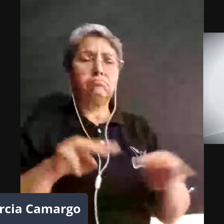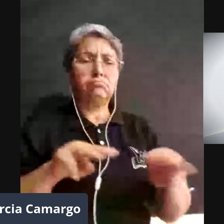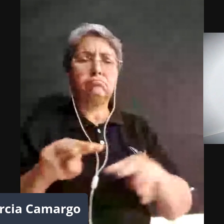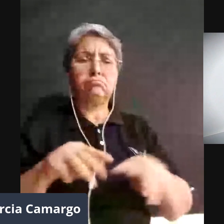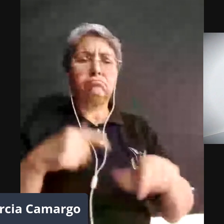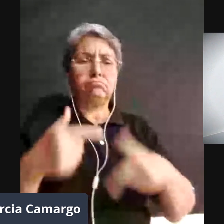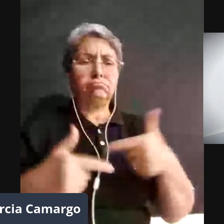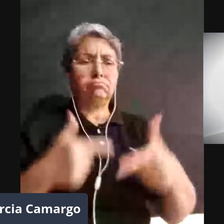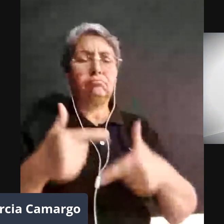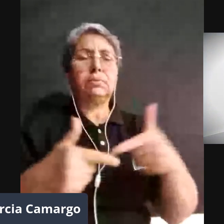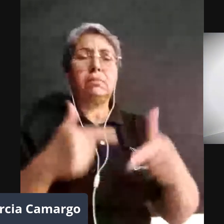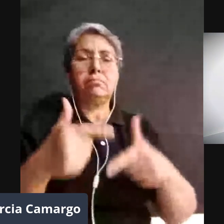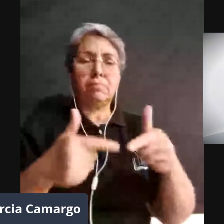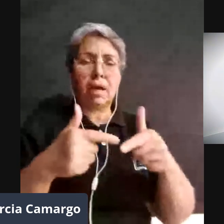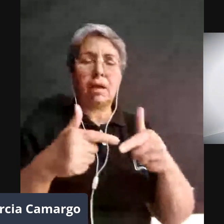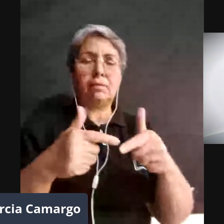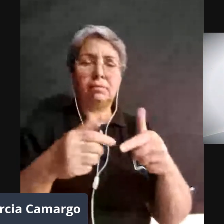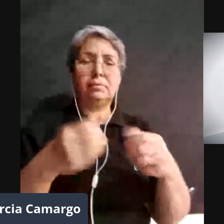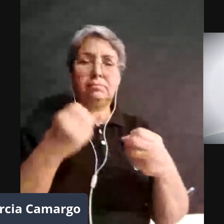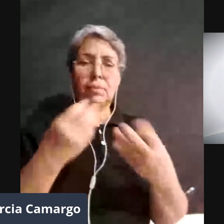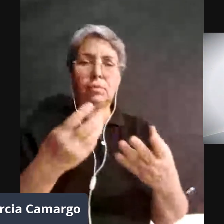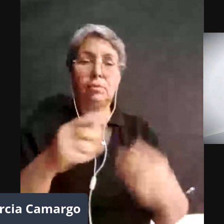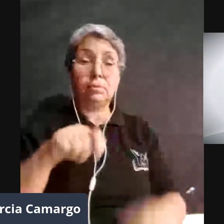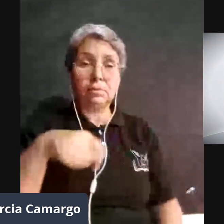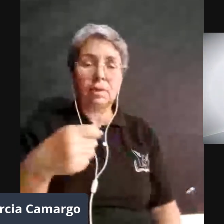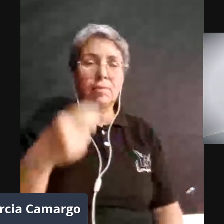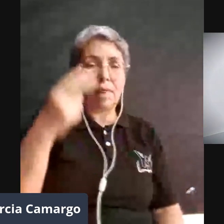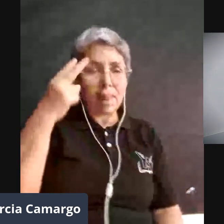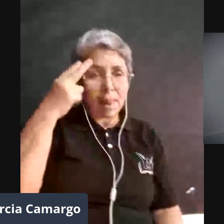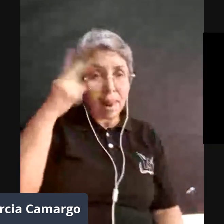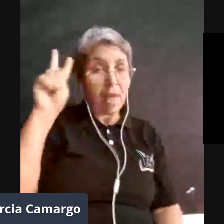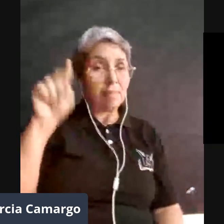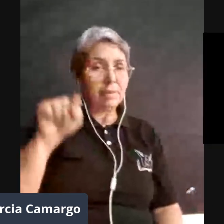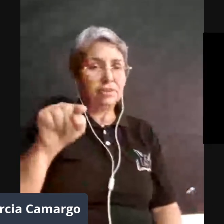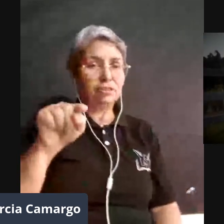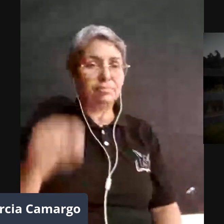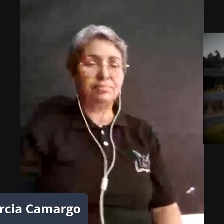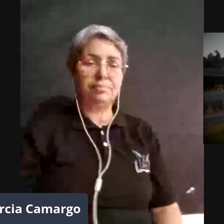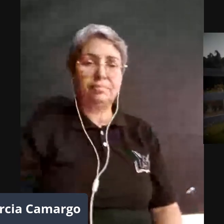A Caroline trará a nossa primeira mensagem.